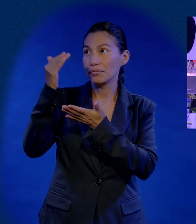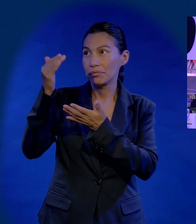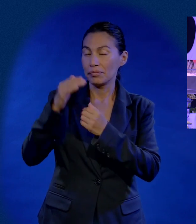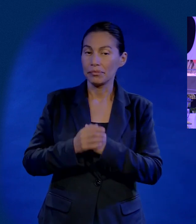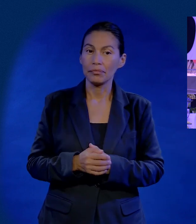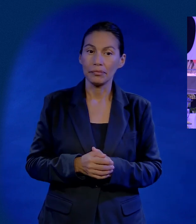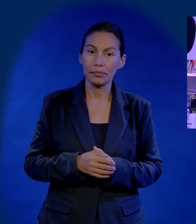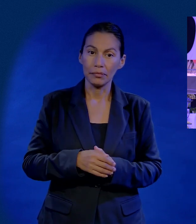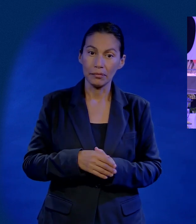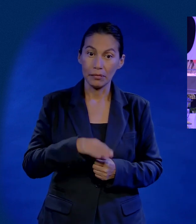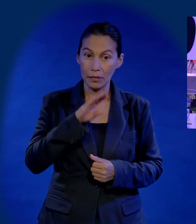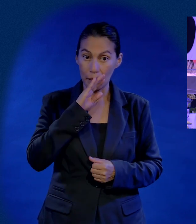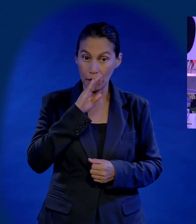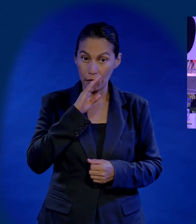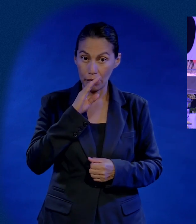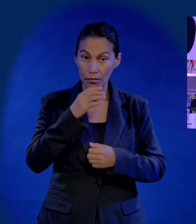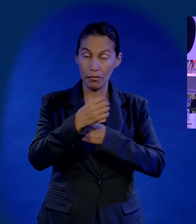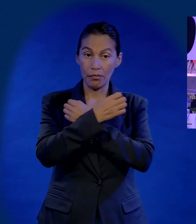de vocación educadora,